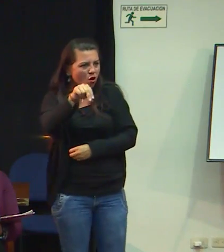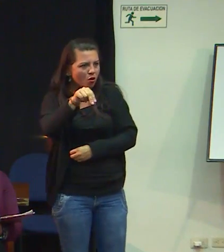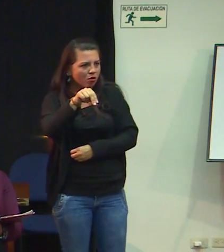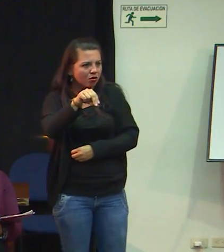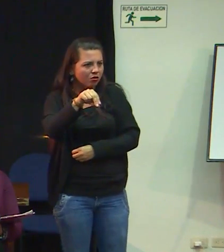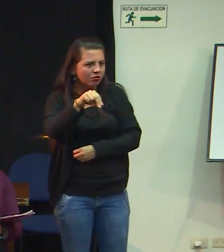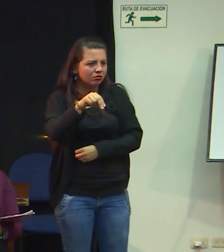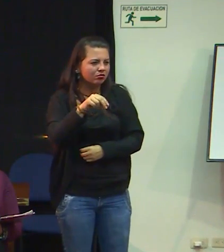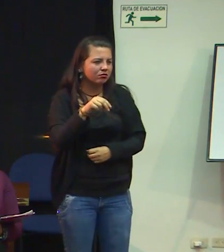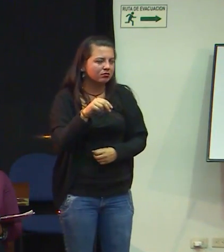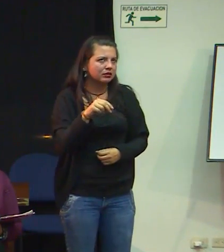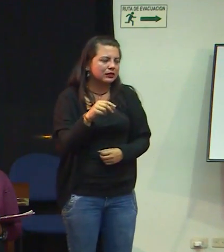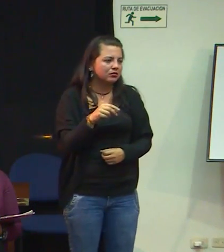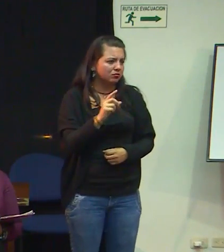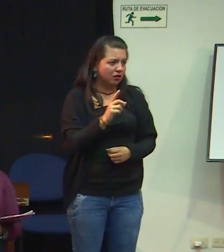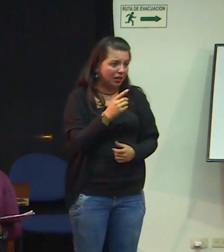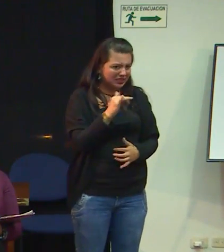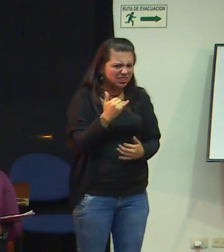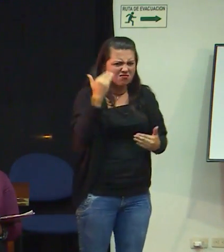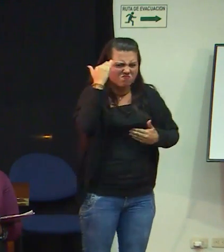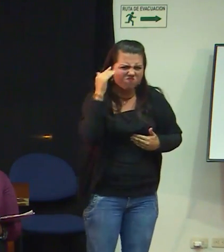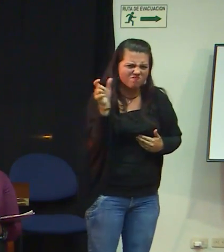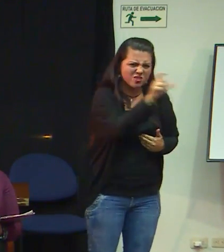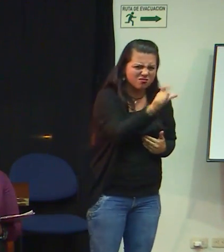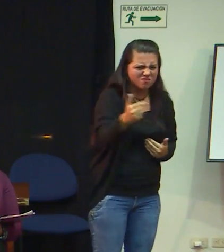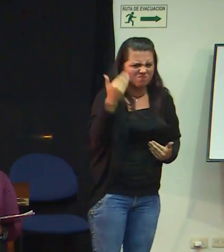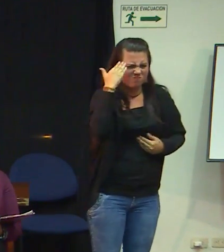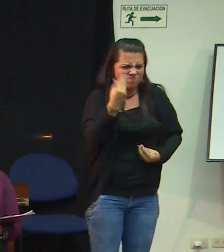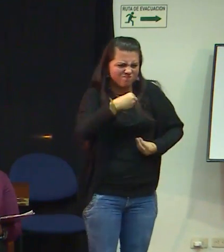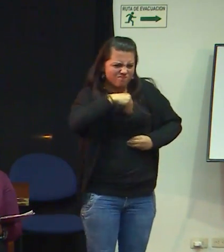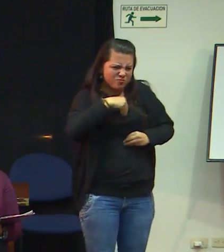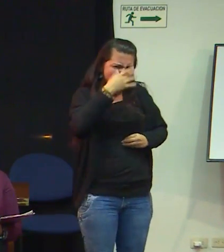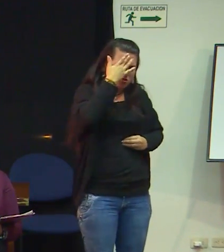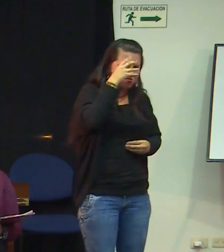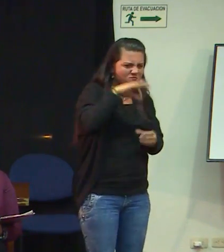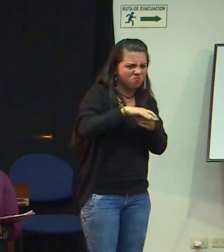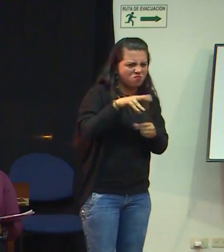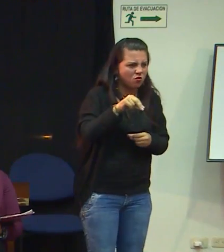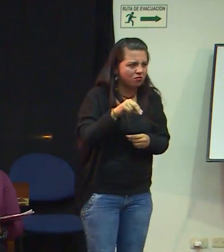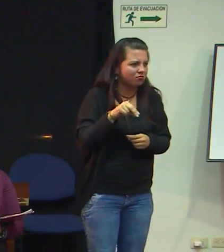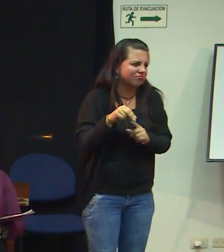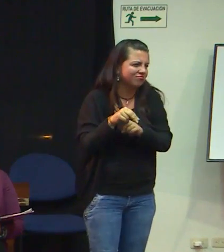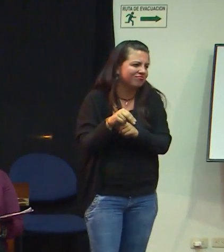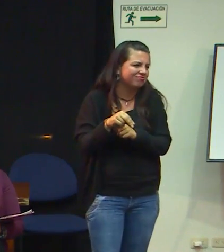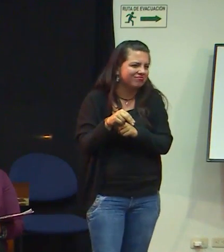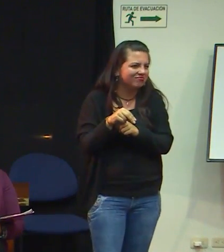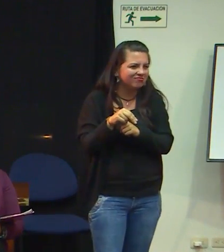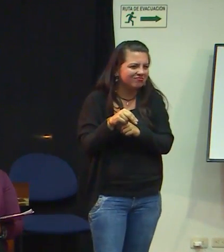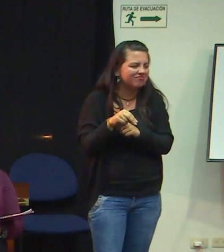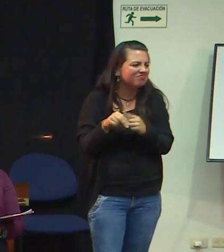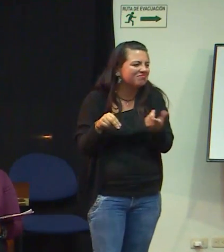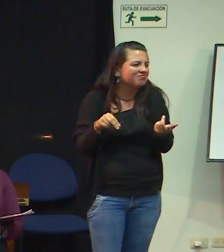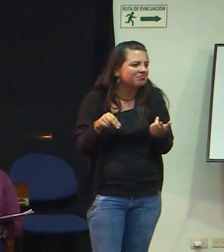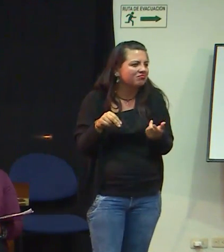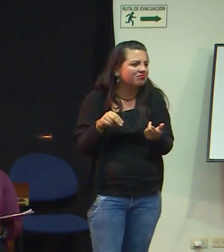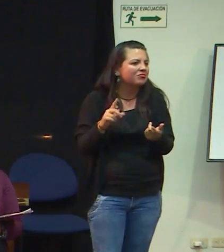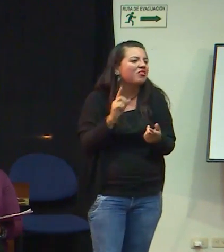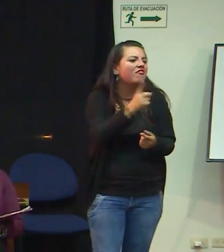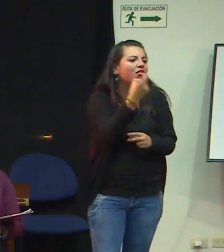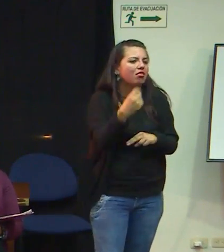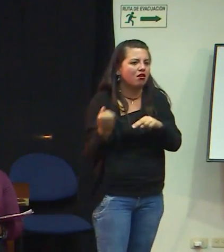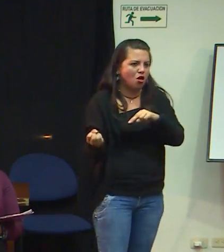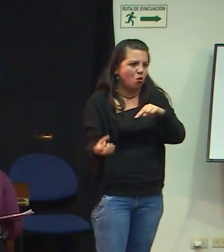dinámica de concientización de que la gente se haya apropiado de por qué hay que votar por el no, sino por una dinámica también de educación de